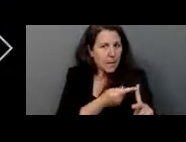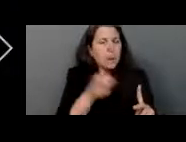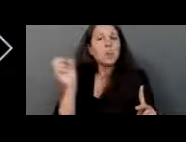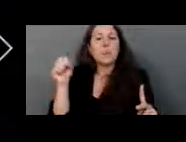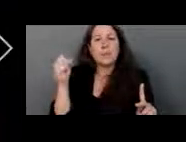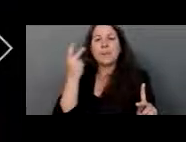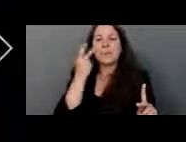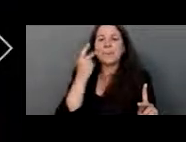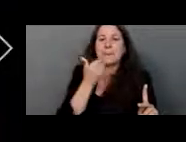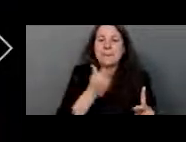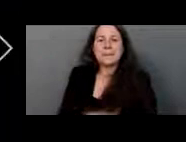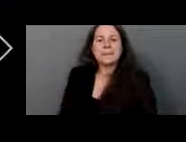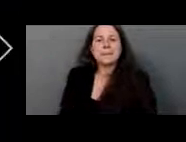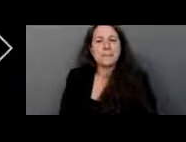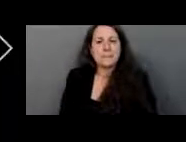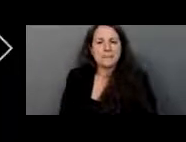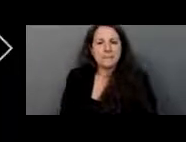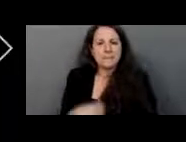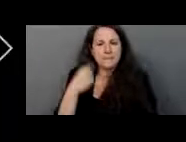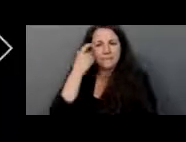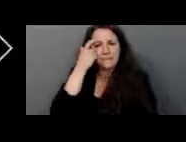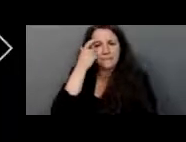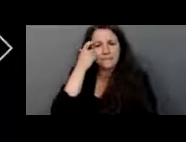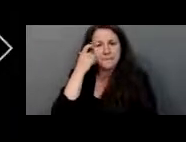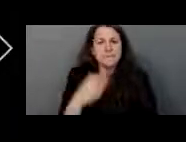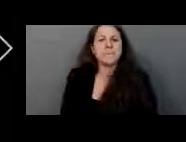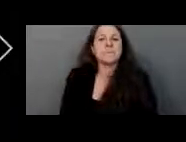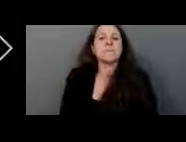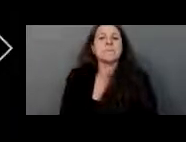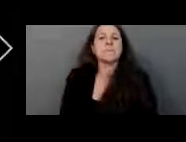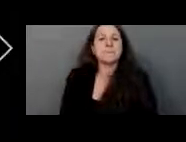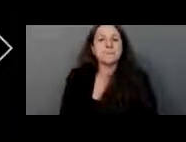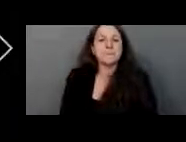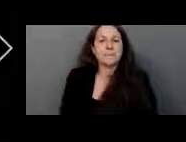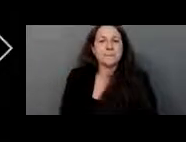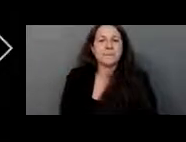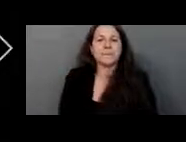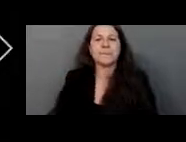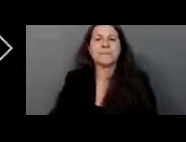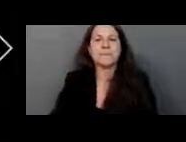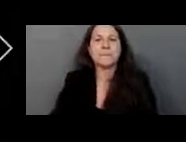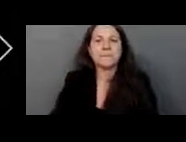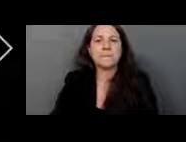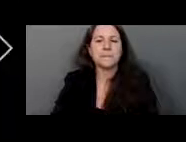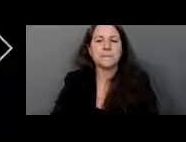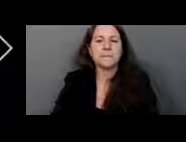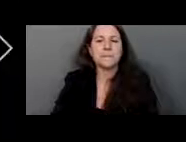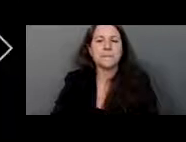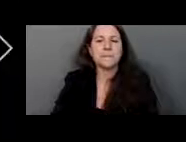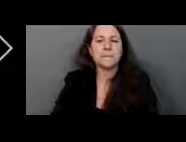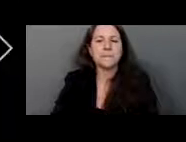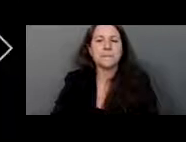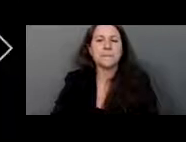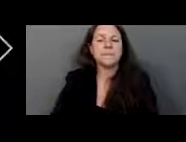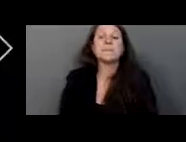l'écran. Parfait. Alors, nous allons vous présenter un premier extrait avec